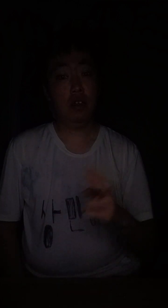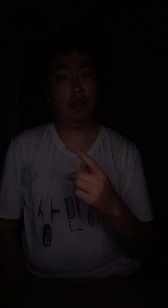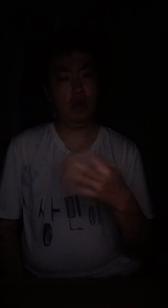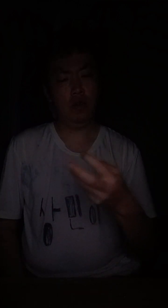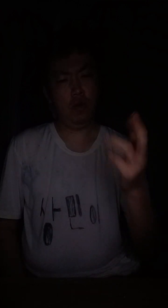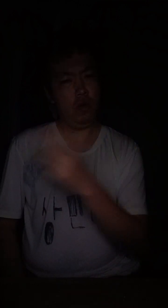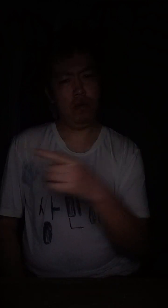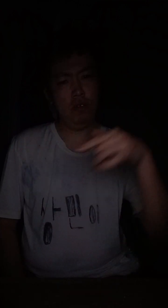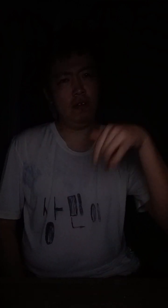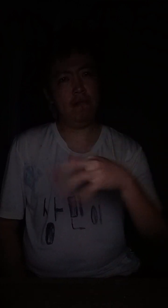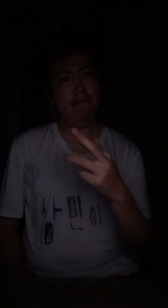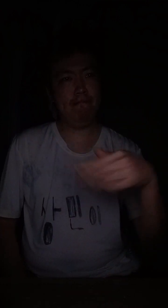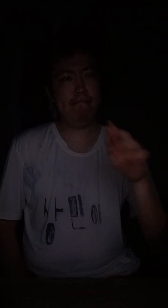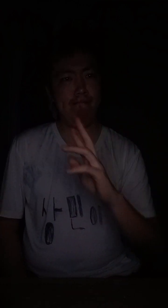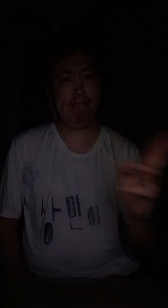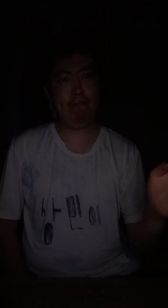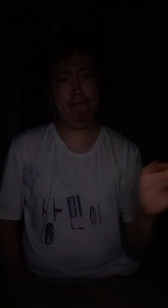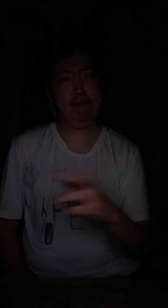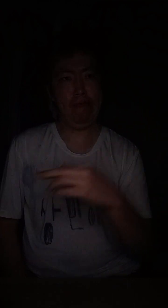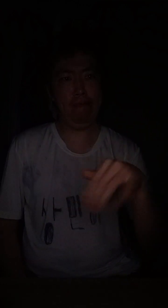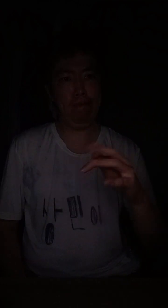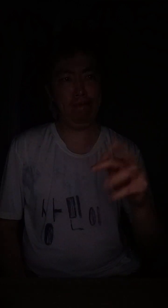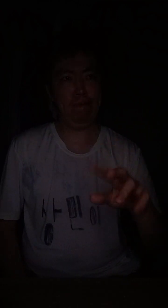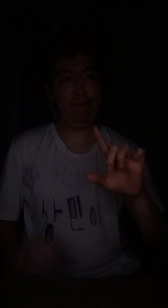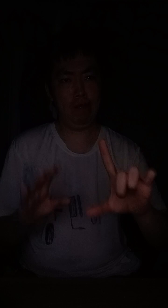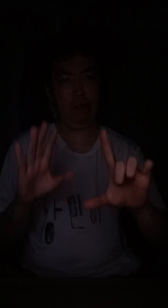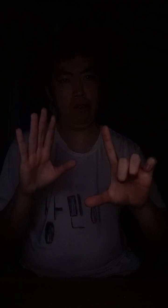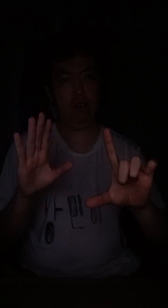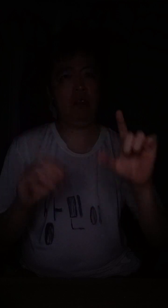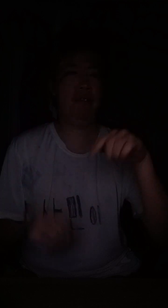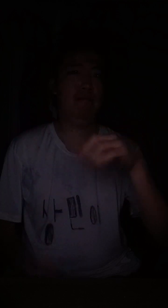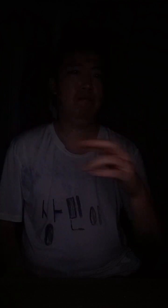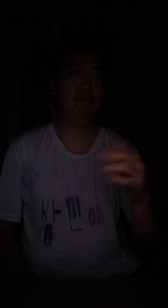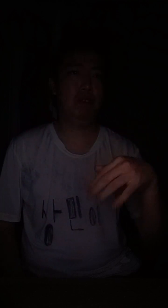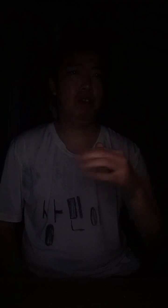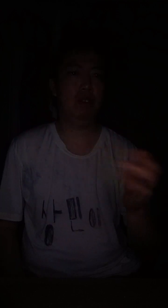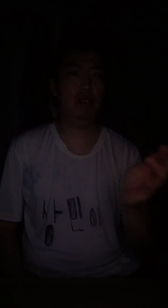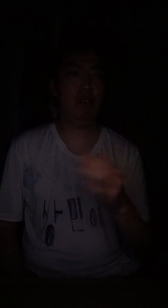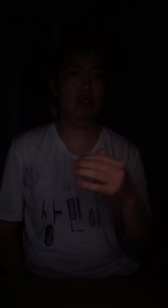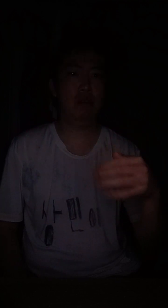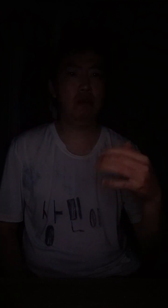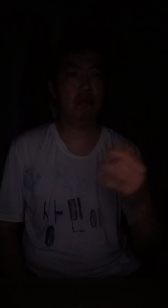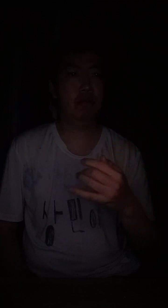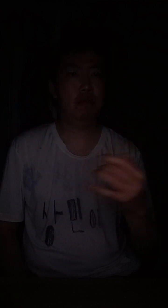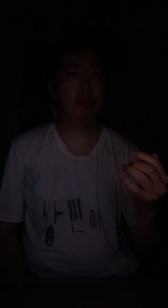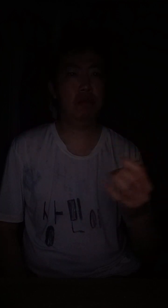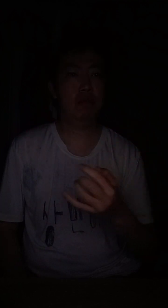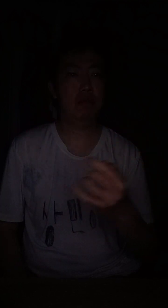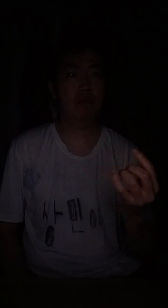거부와 공영방송 사수 등을 내건 KBS 구성원 700여 명은 하루 파업에 돌입했습니다.